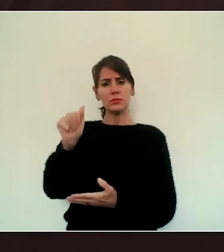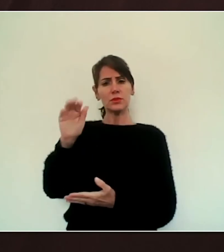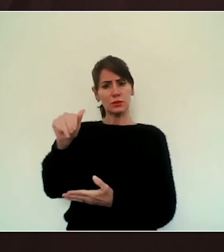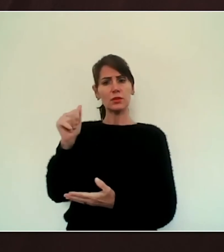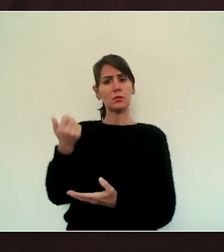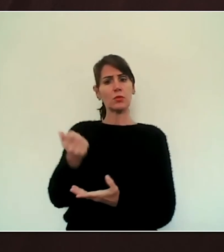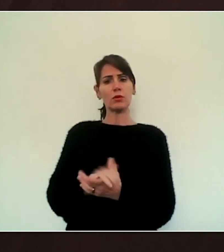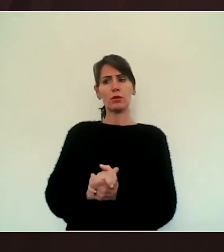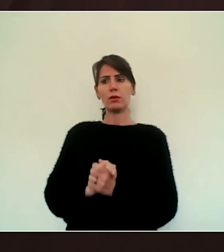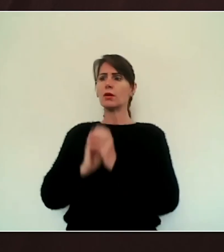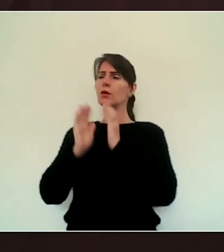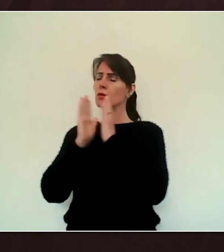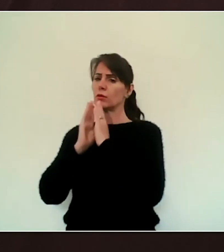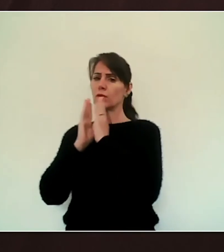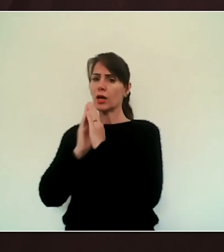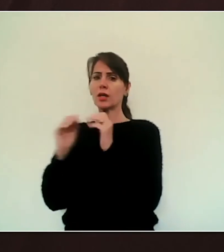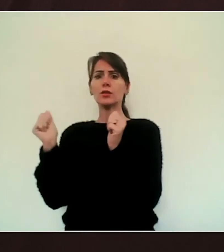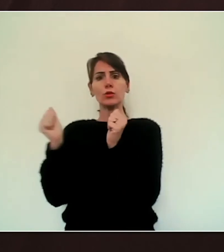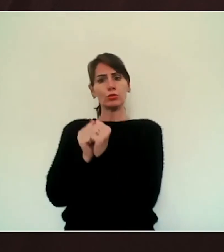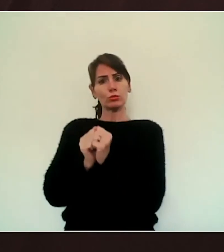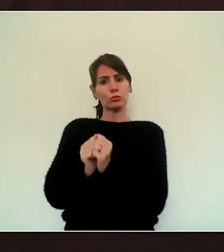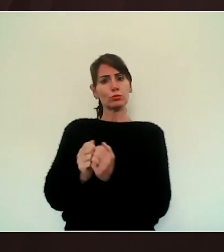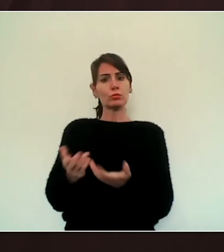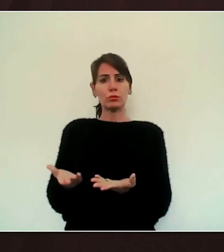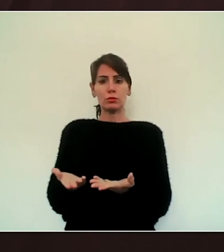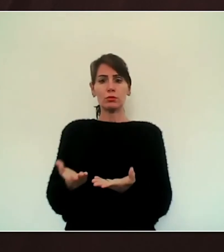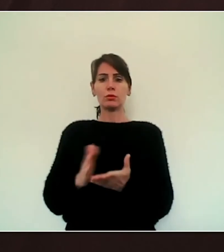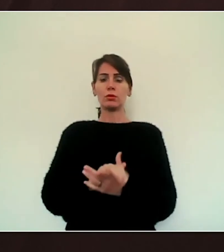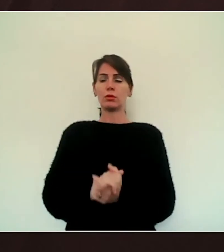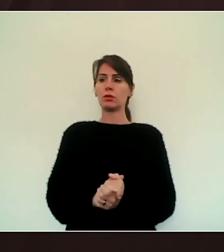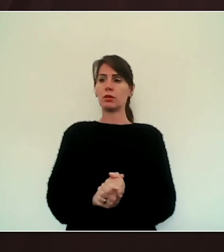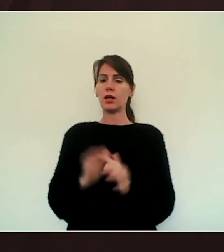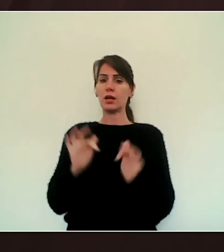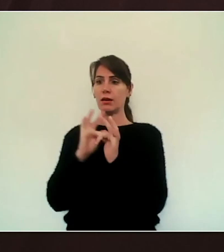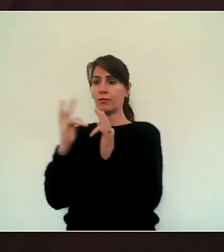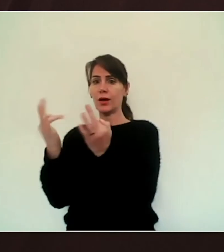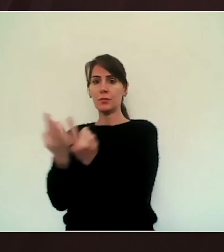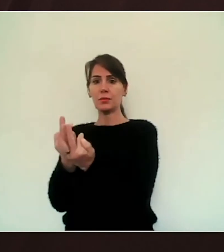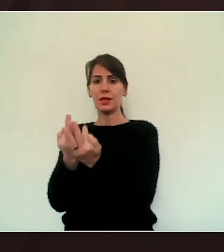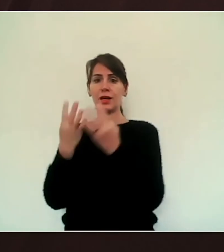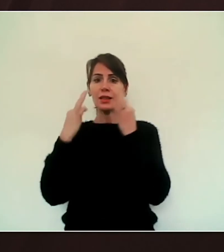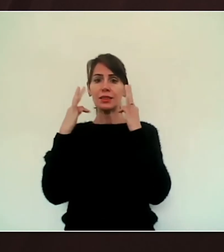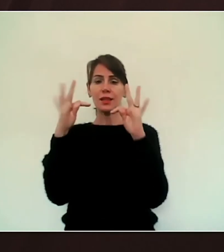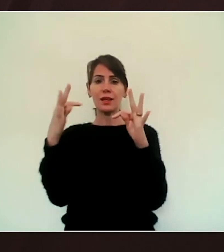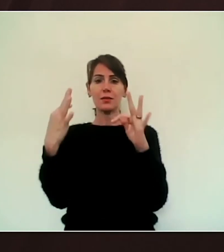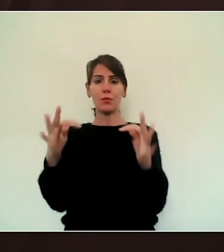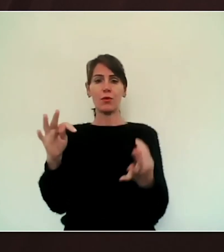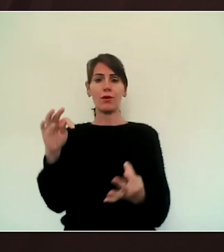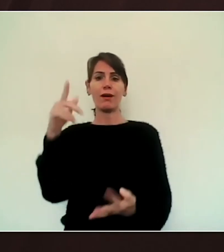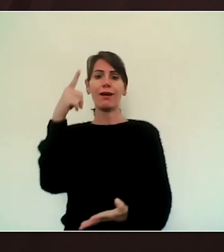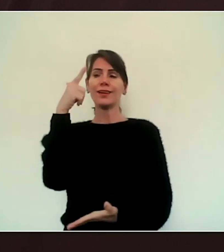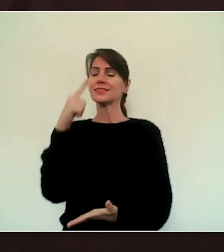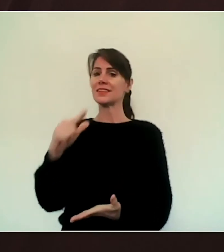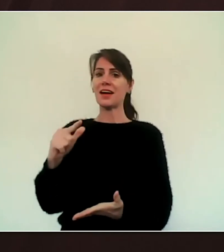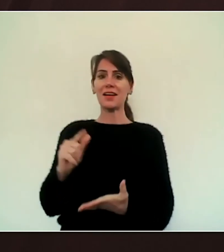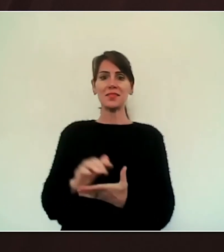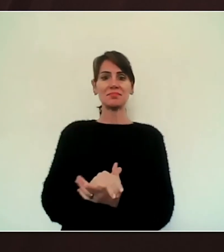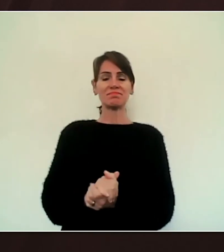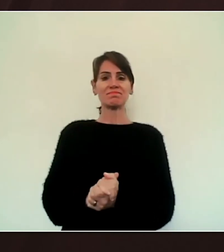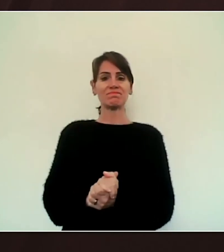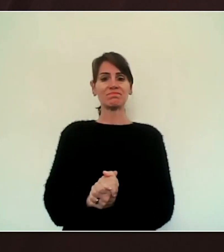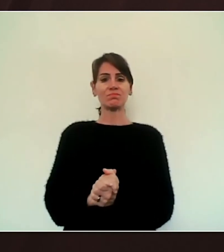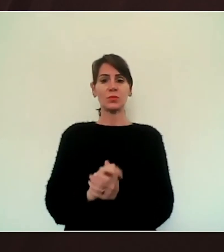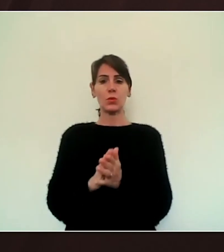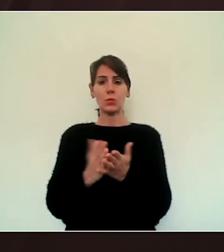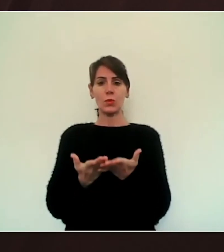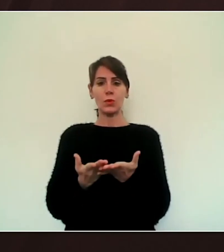oraram comigo e o testemunho dessa família me ganhou. O comportor me mostrou que